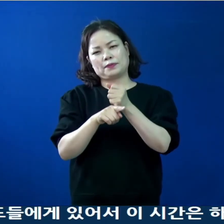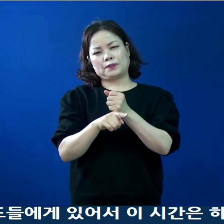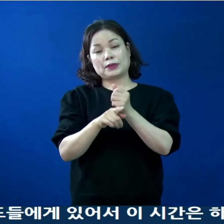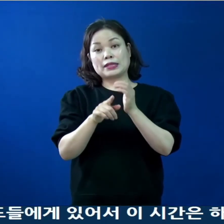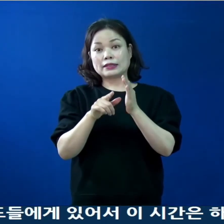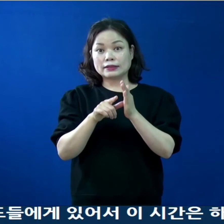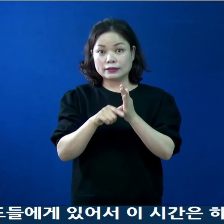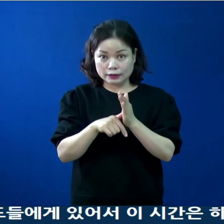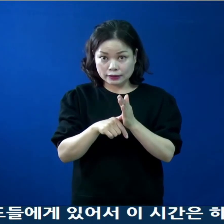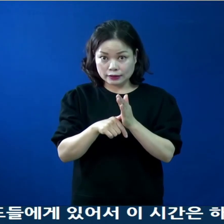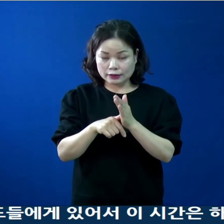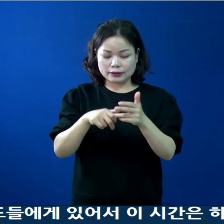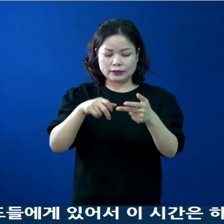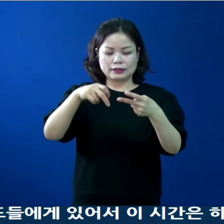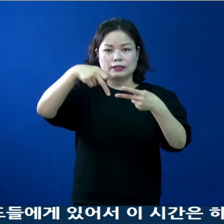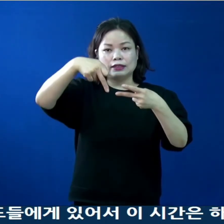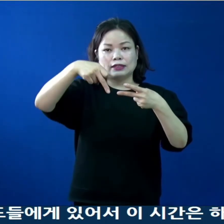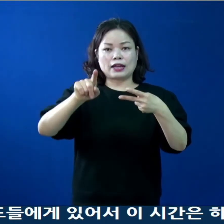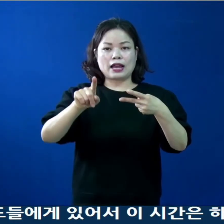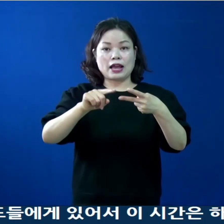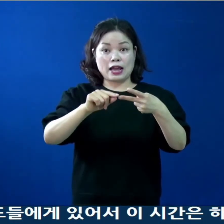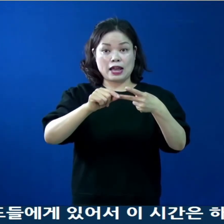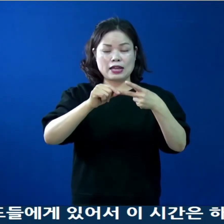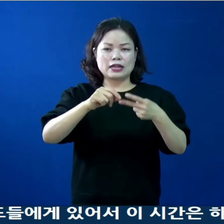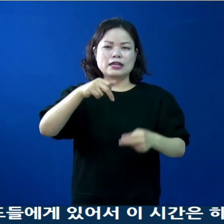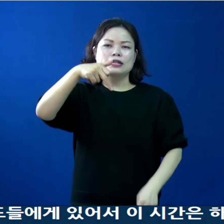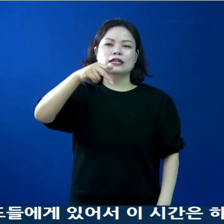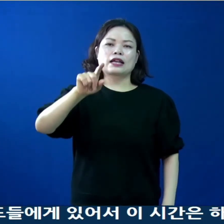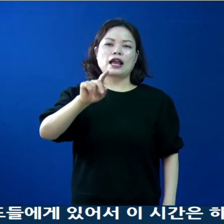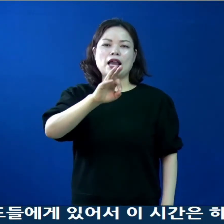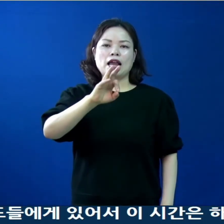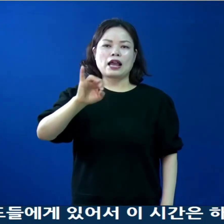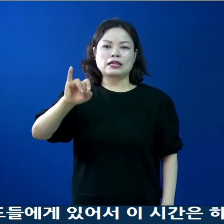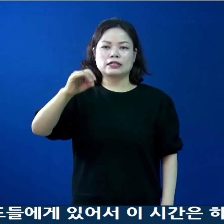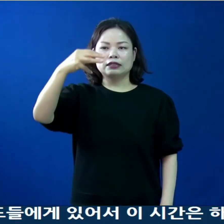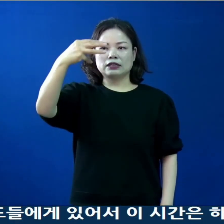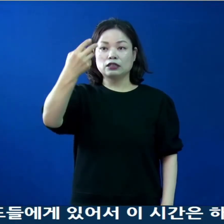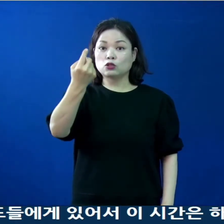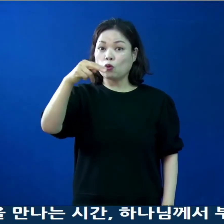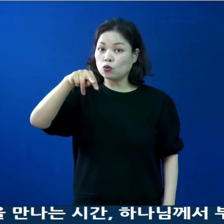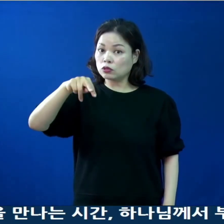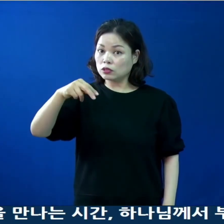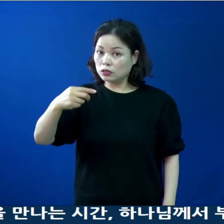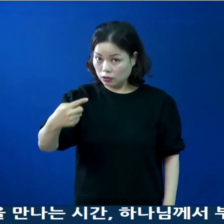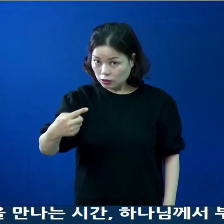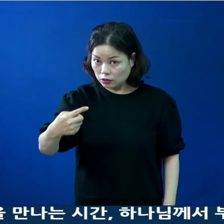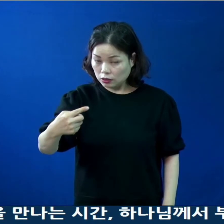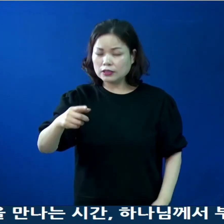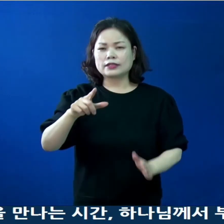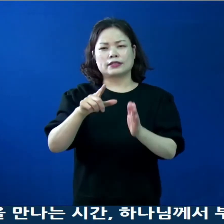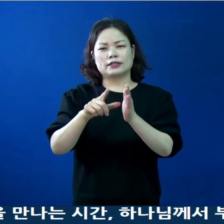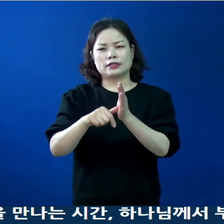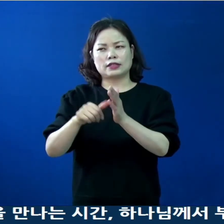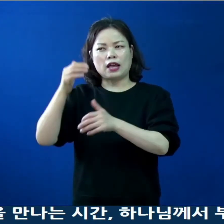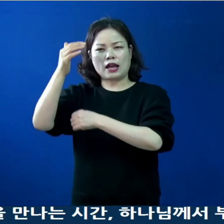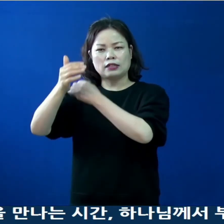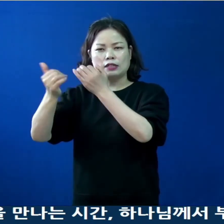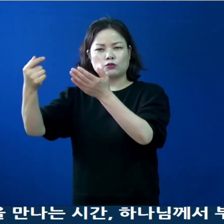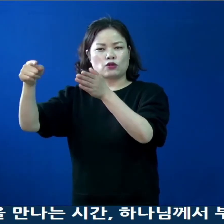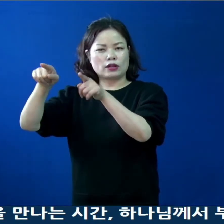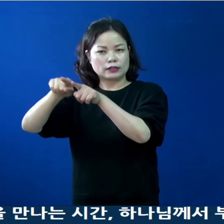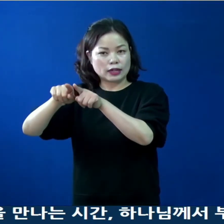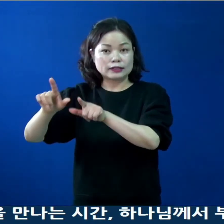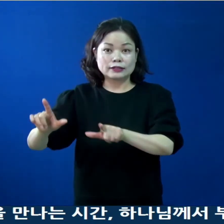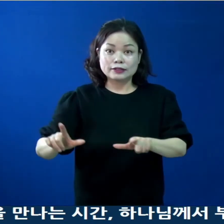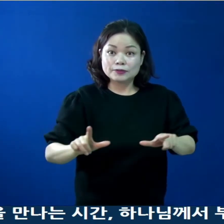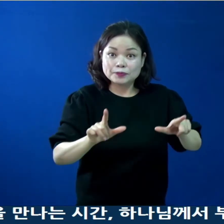시간이 카이로스의 시간이 되는 것입니다. 주님을 빼고 말할 수 없는 인생을 살아가게 되는